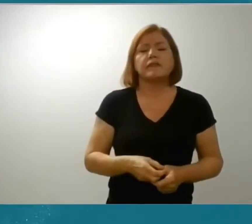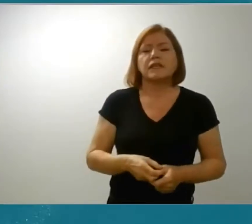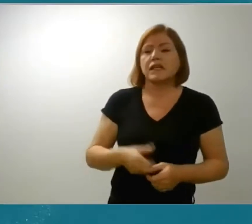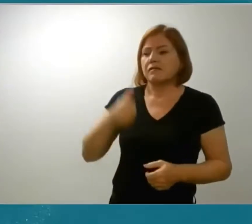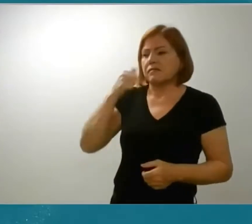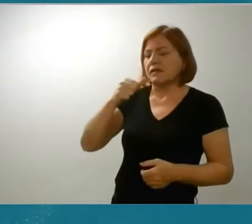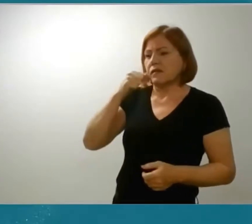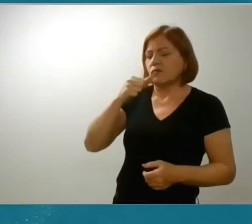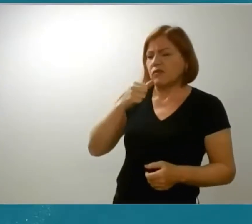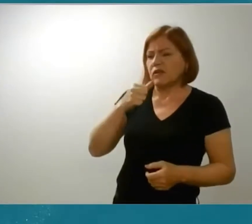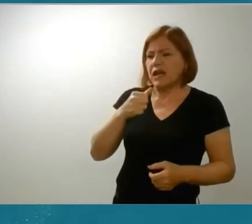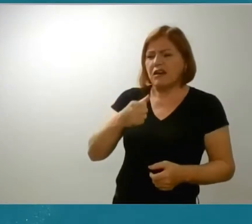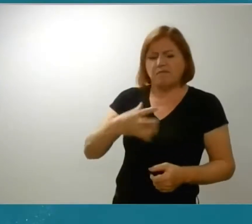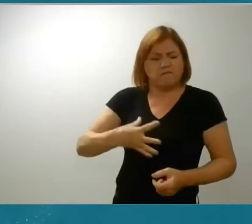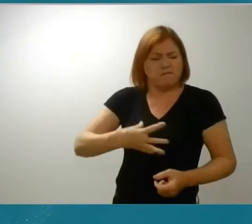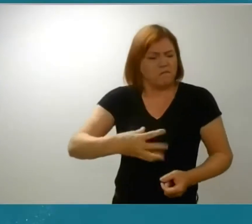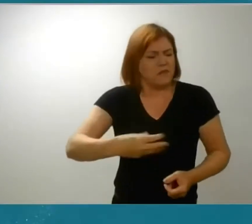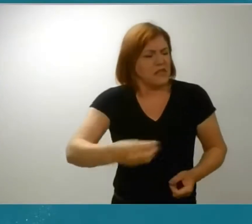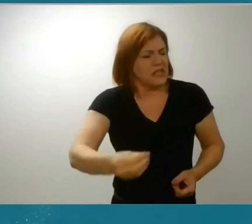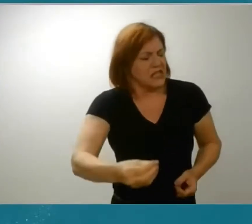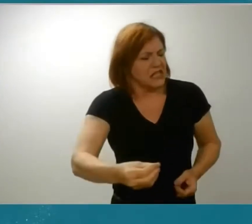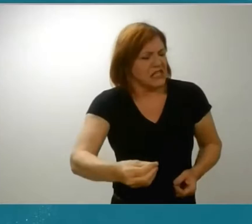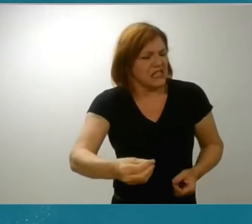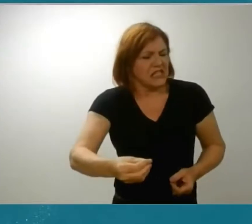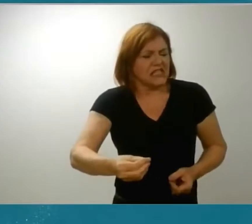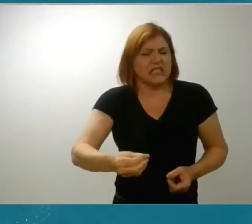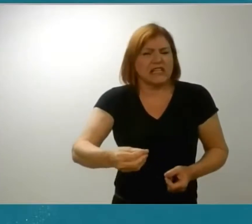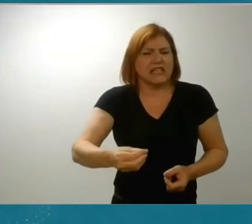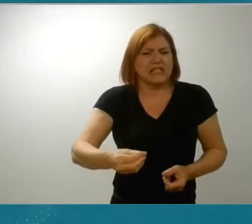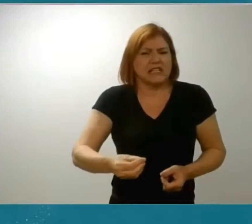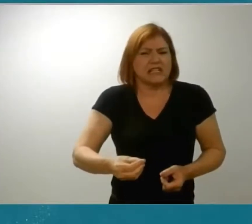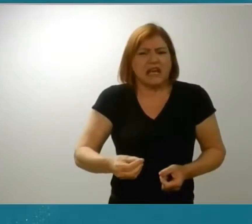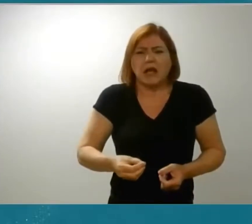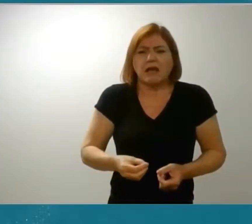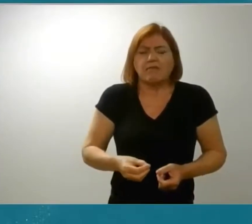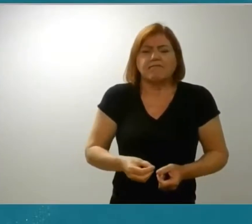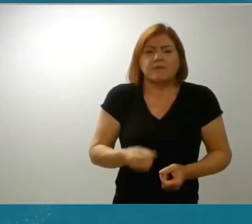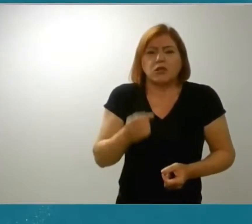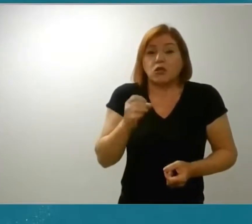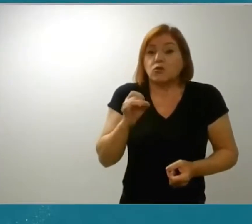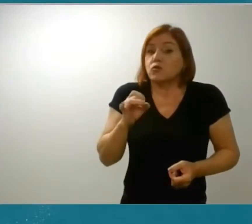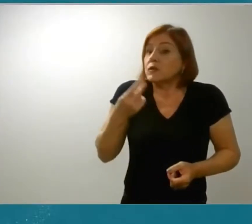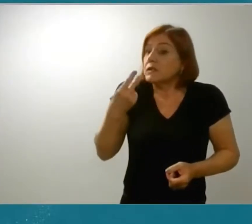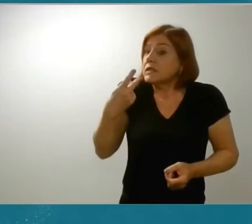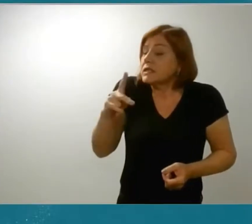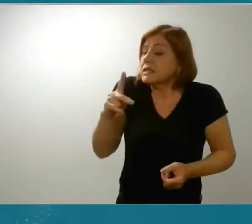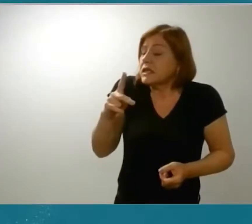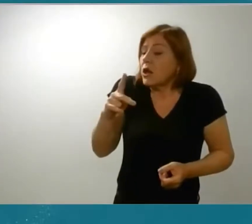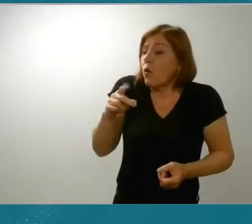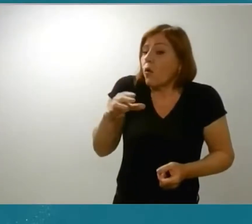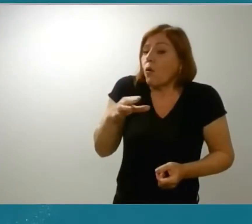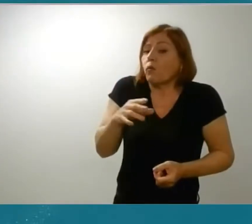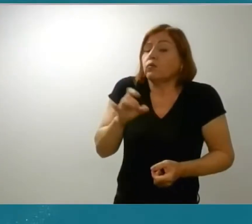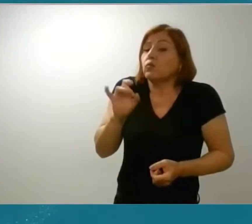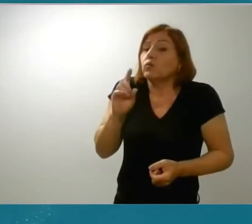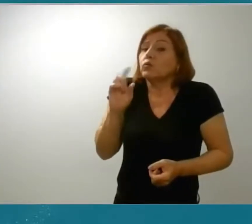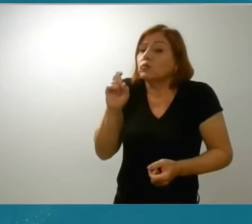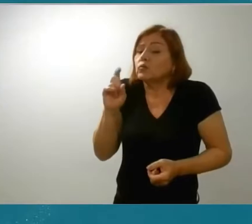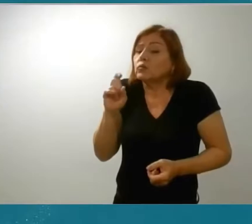tua descendência e o seu descendente, é um só. Este te ferirá a